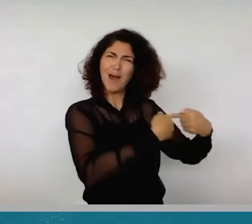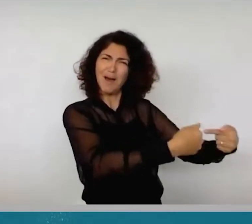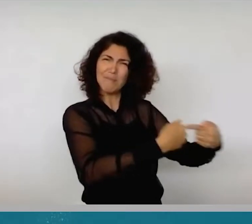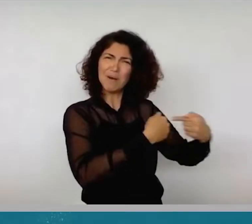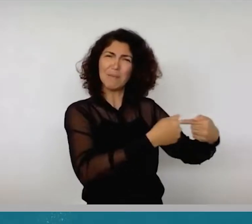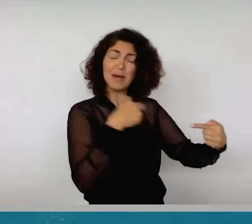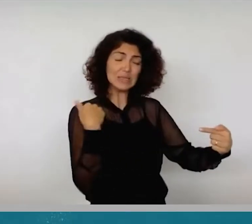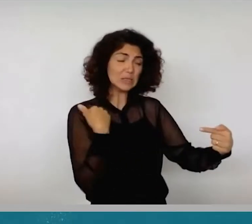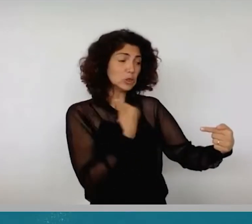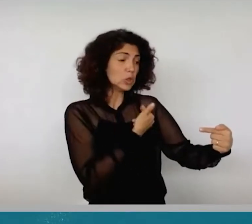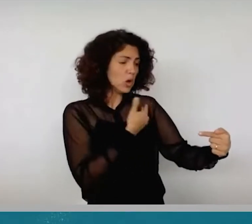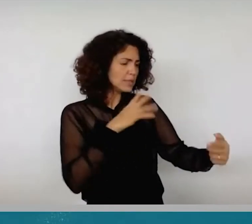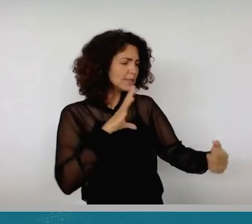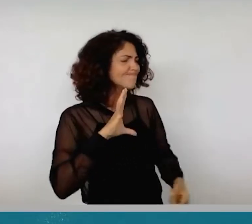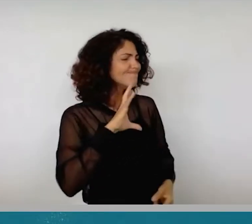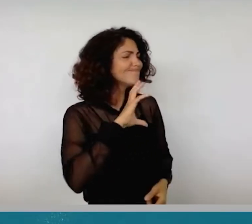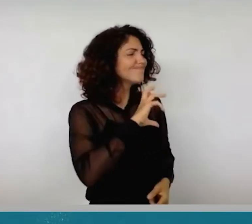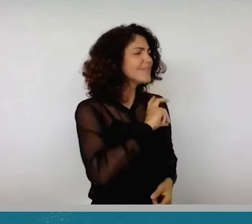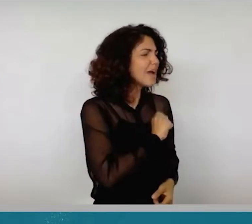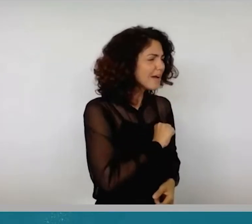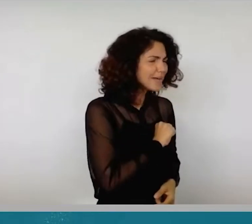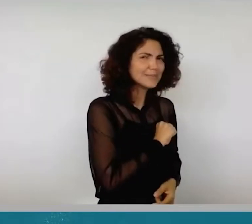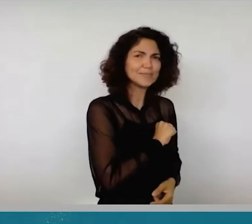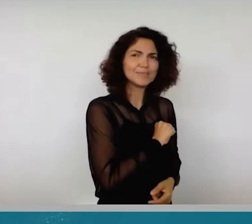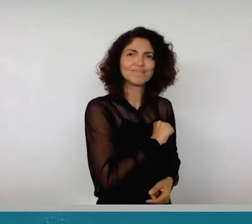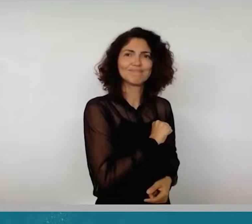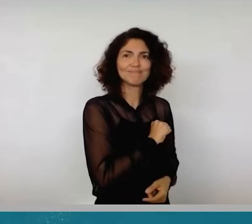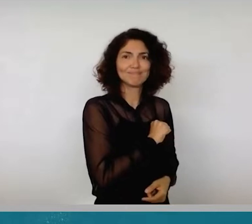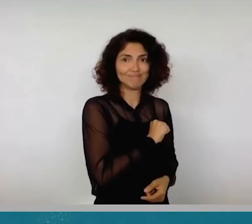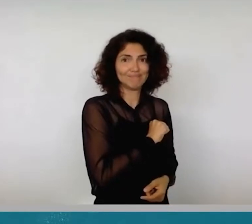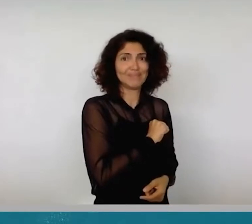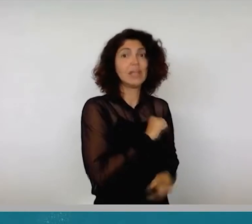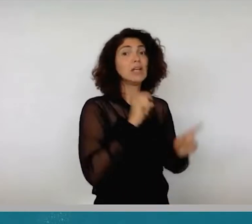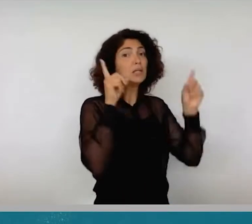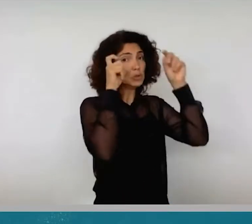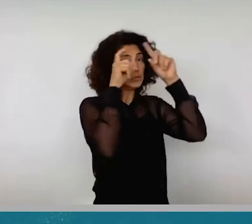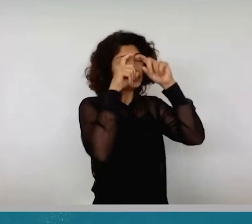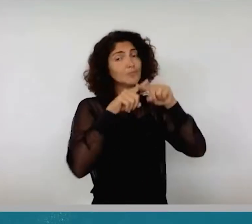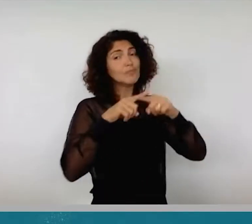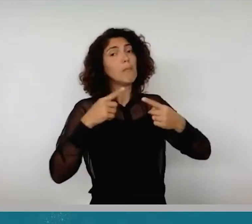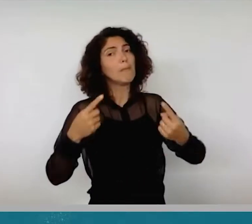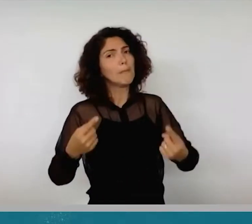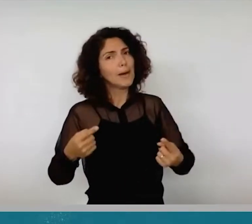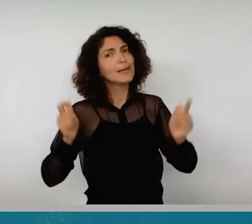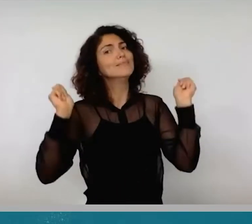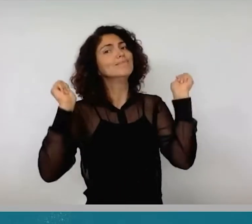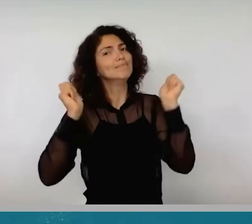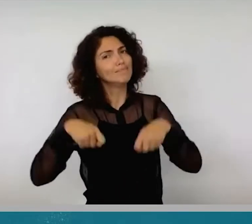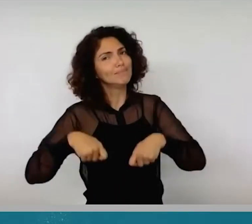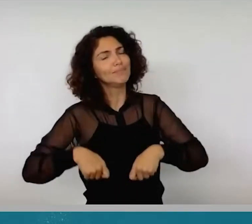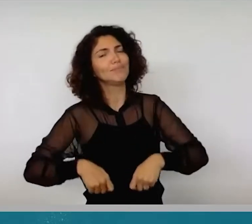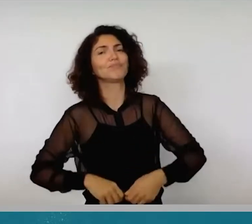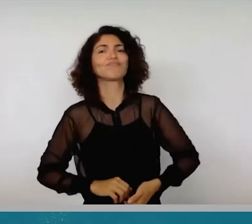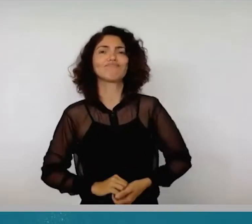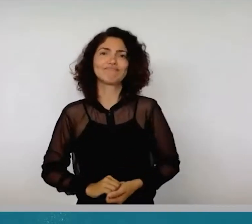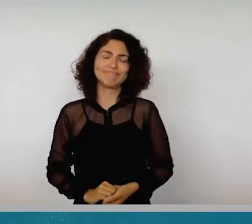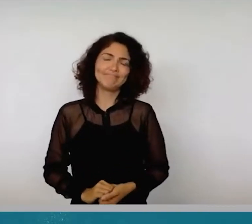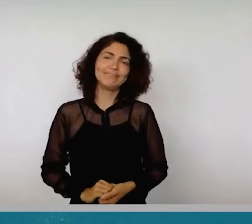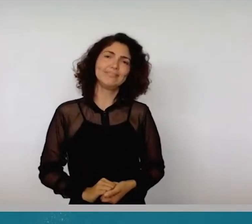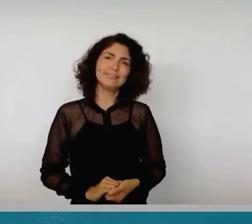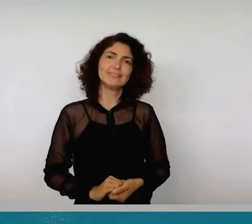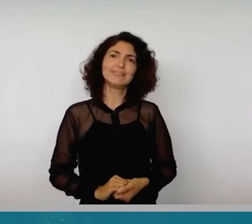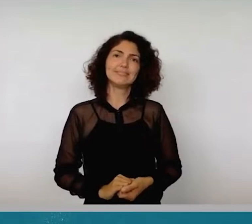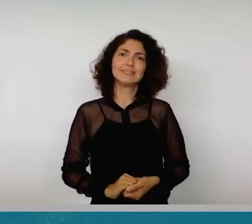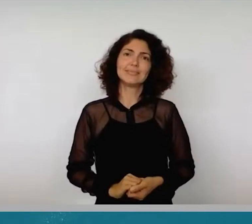mesmo? E se saudardes somente os vossos irmãos, que fazeis demais? Não fazem os